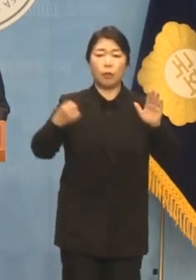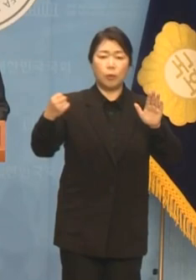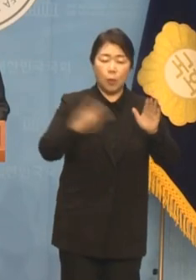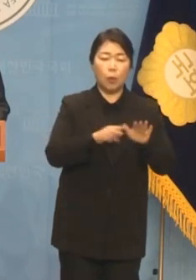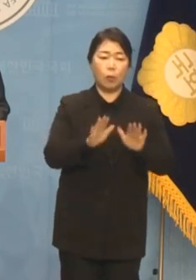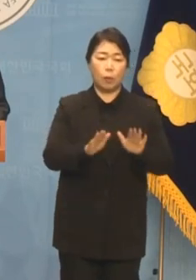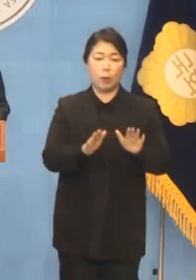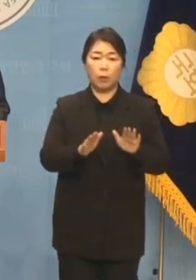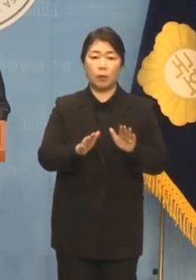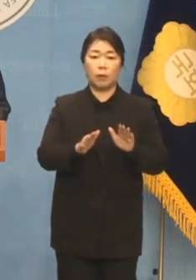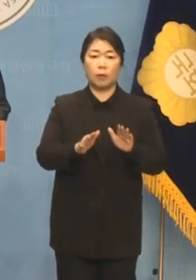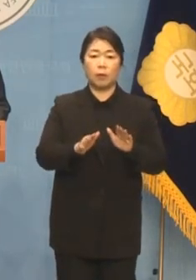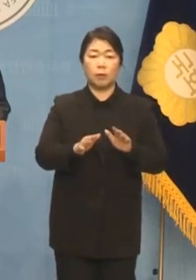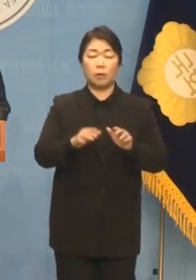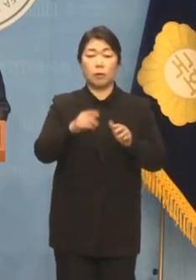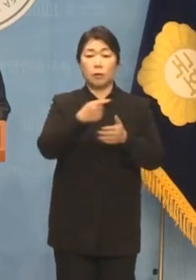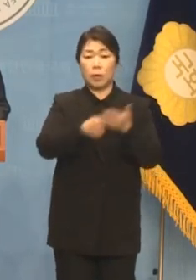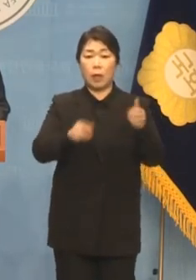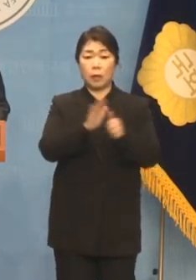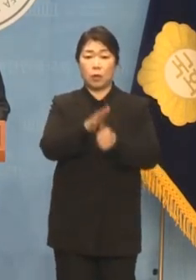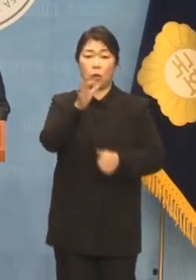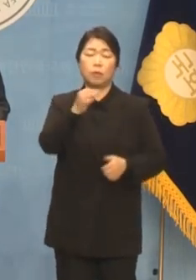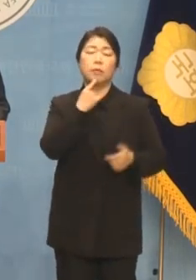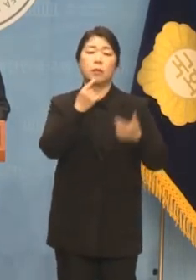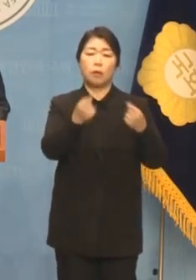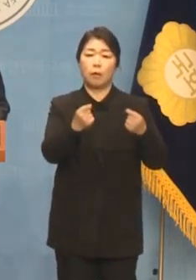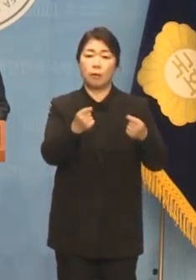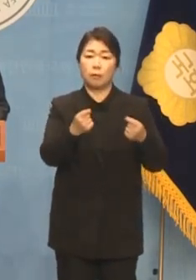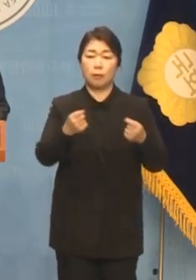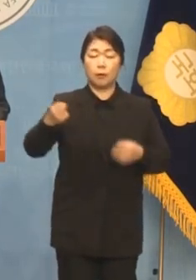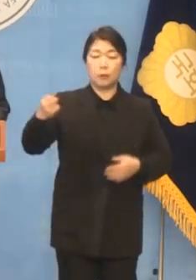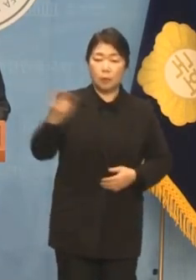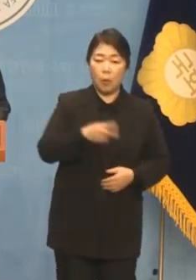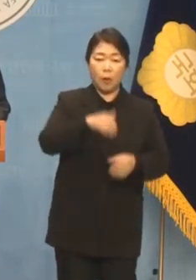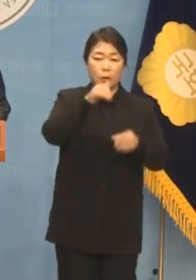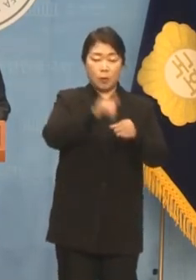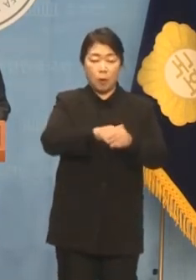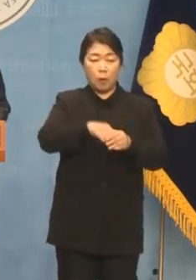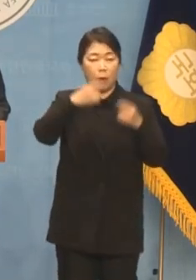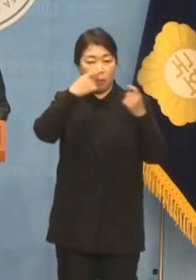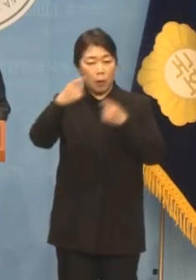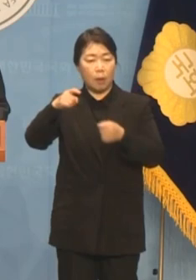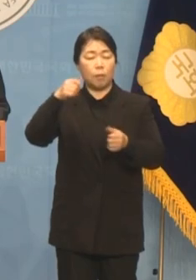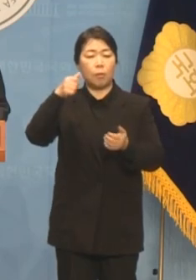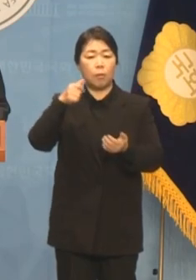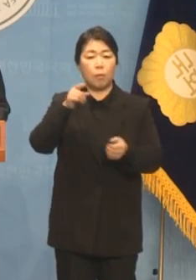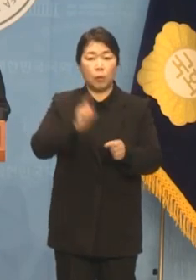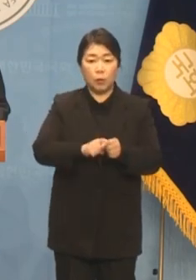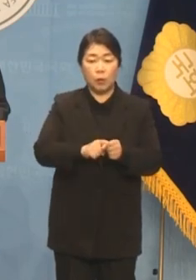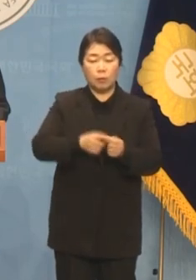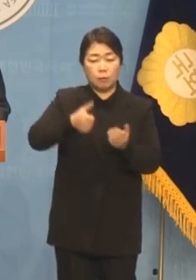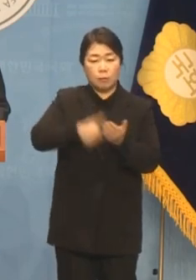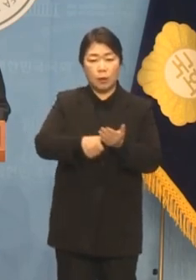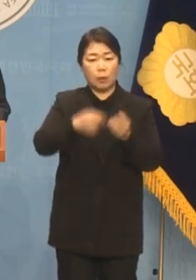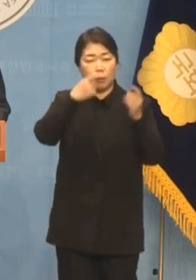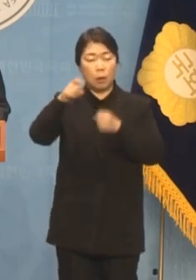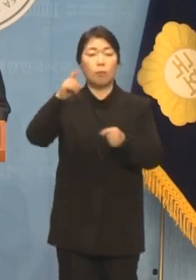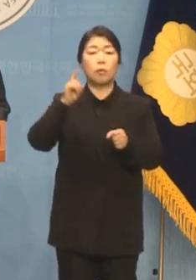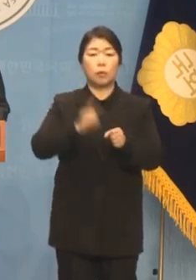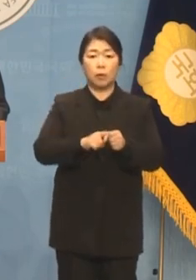시즌를 앞세워 민주당 특에 선거용 현금살포 행위의